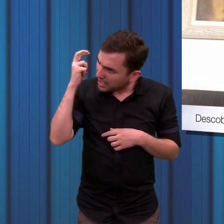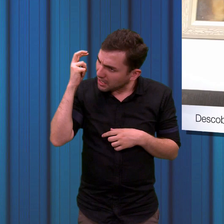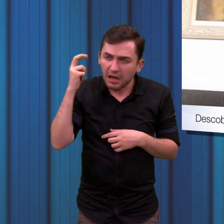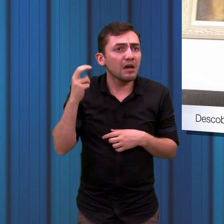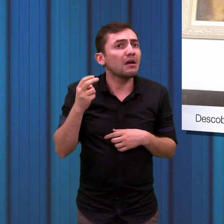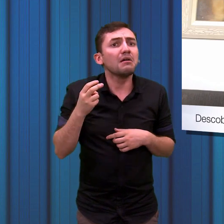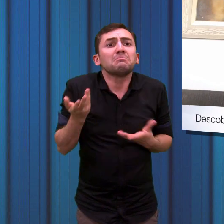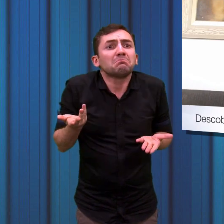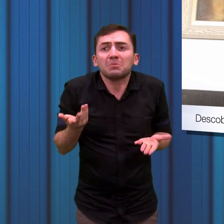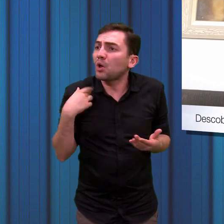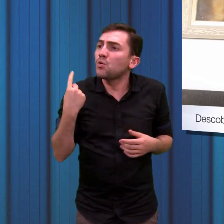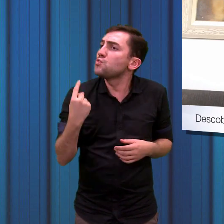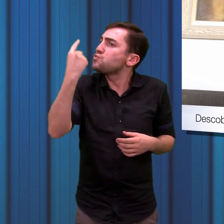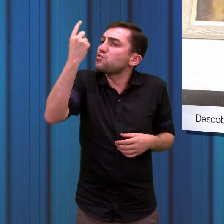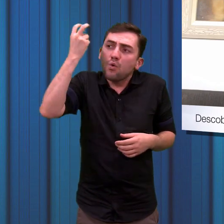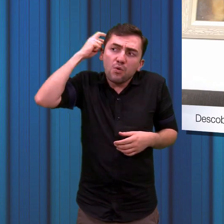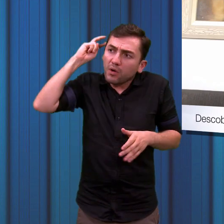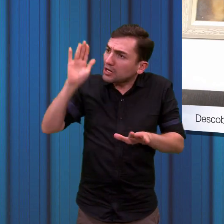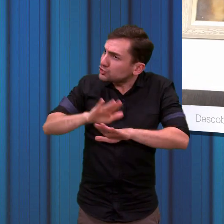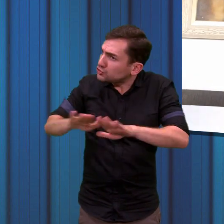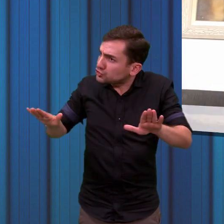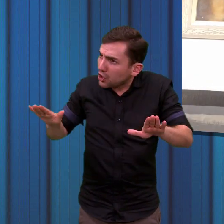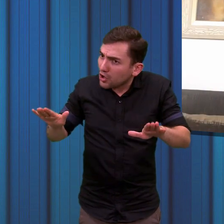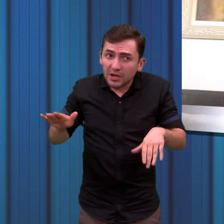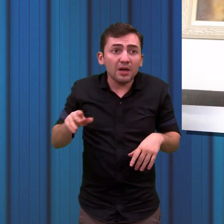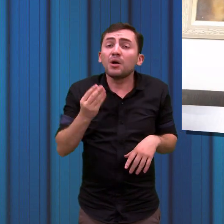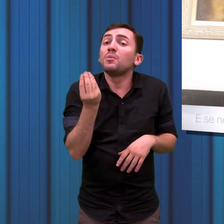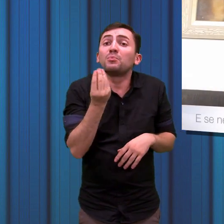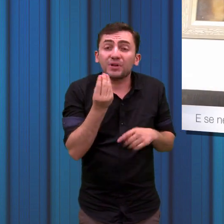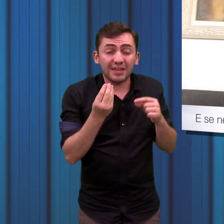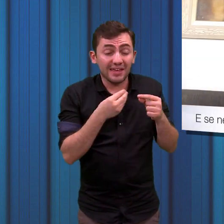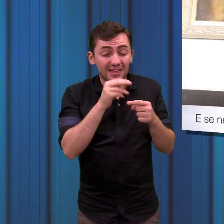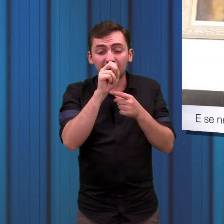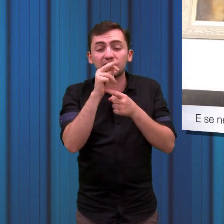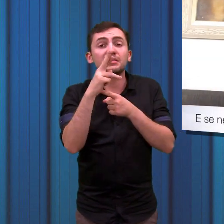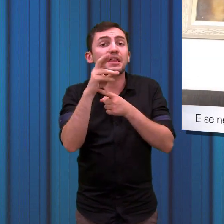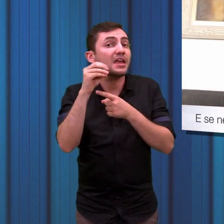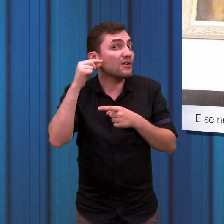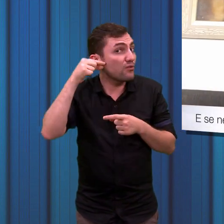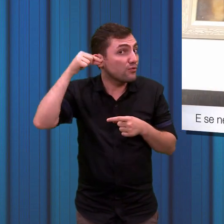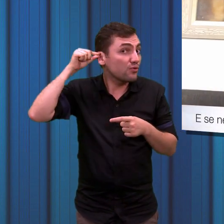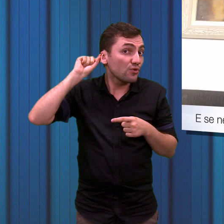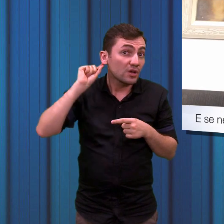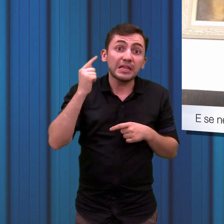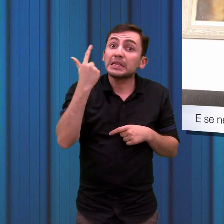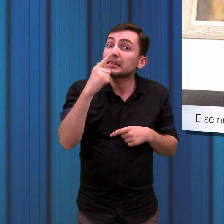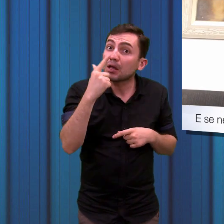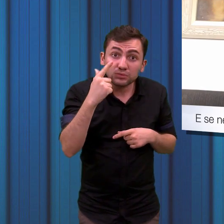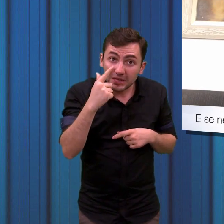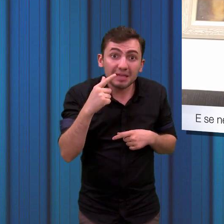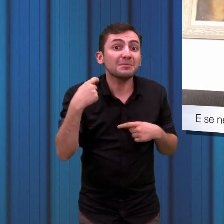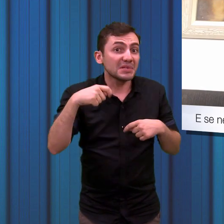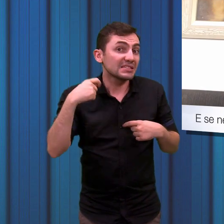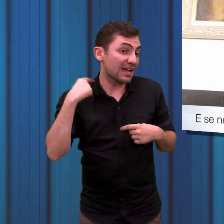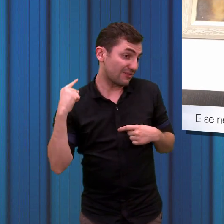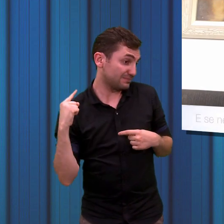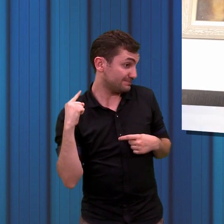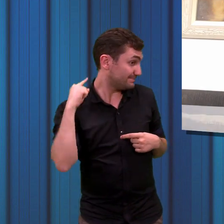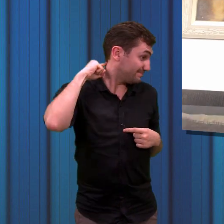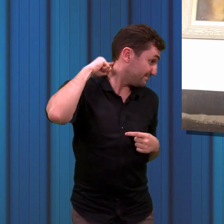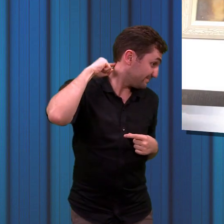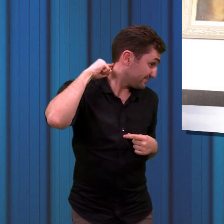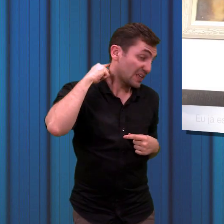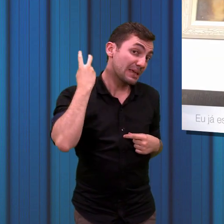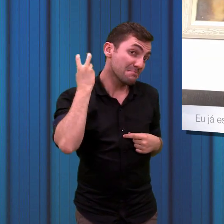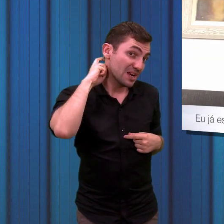opção até então seria o implante coclear. E se nem nervo ele tivesse, só o implante tronco